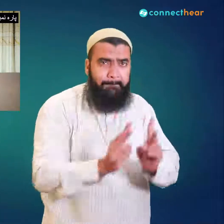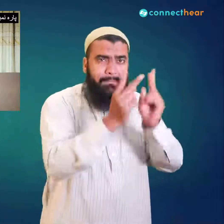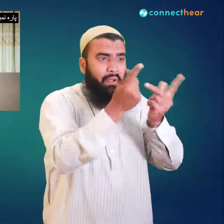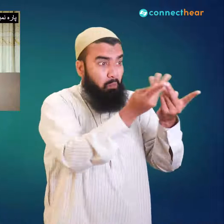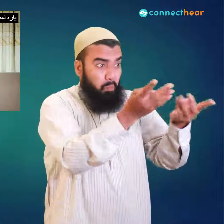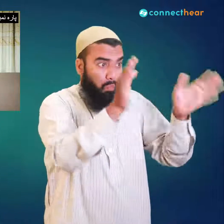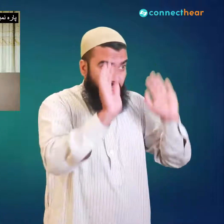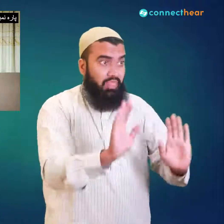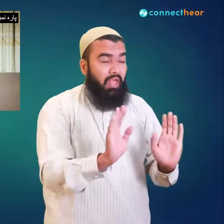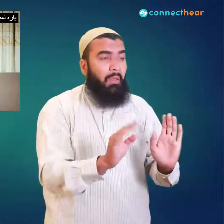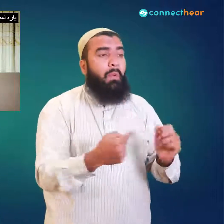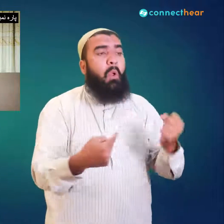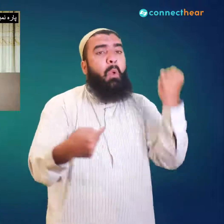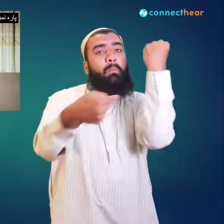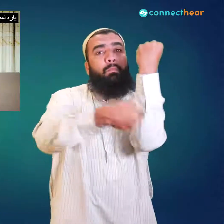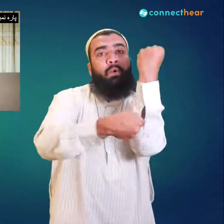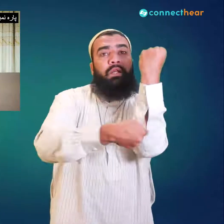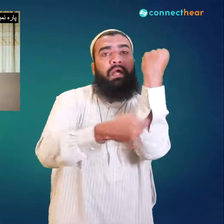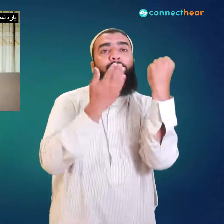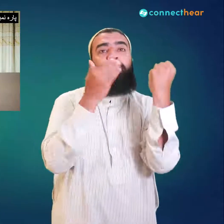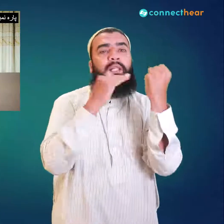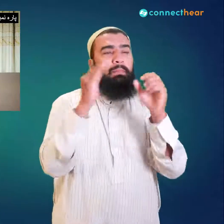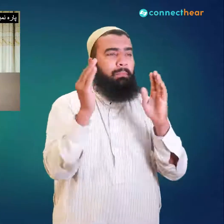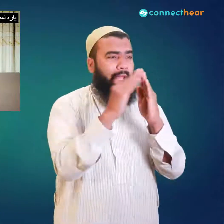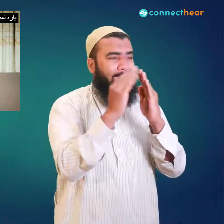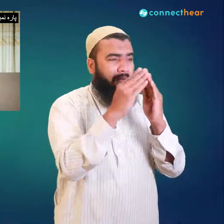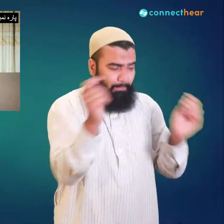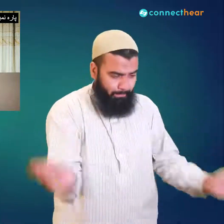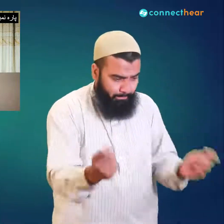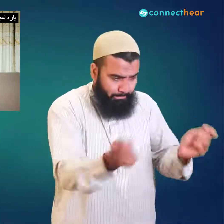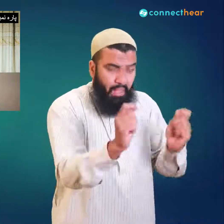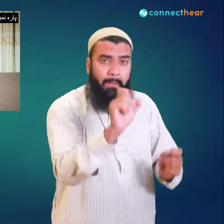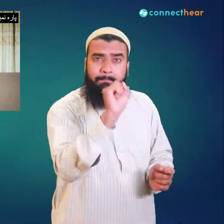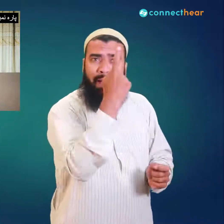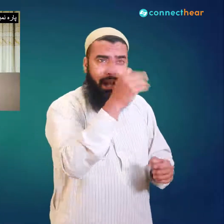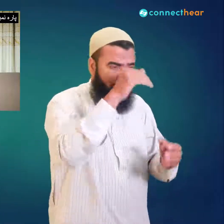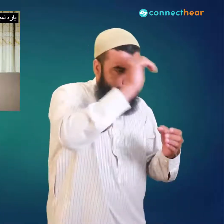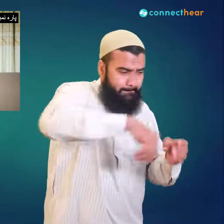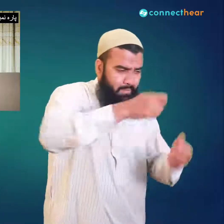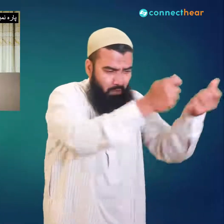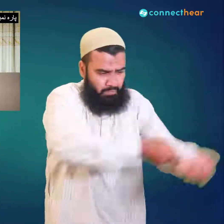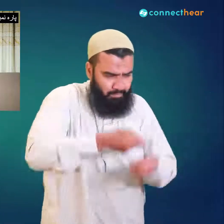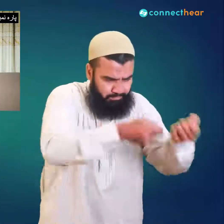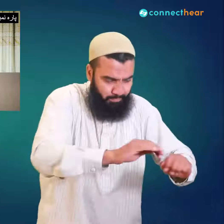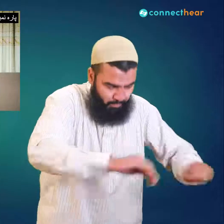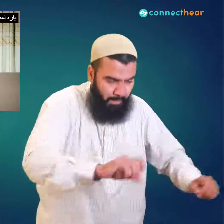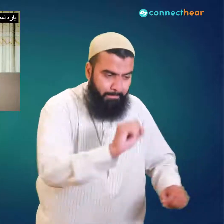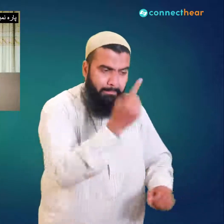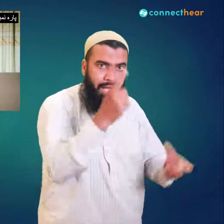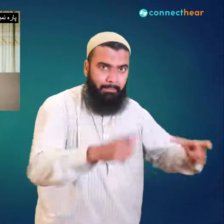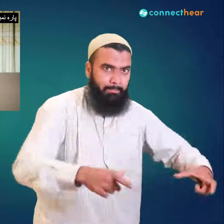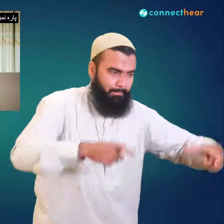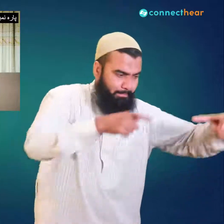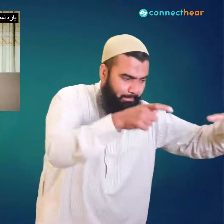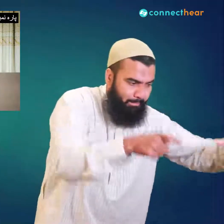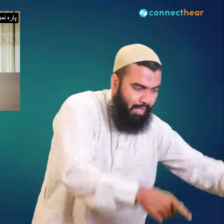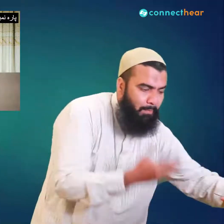پر رکھی گئی، اسی میں نماز پڑھی جائے۔ اس میں پاک لوگ نماز پڑھتے